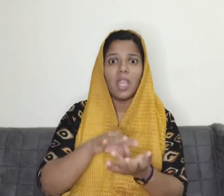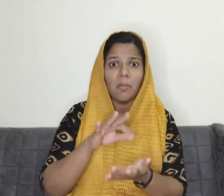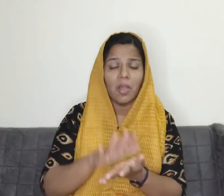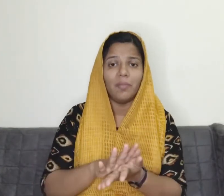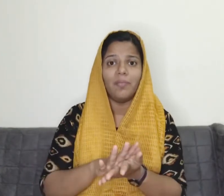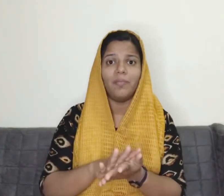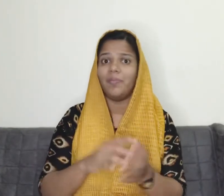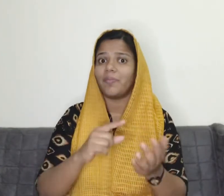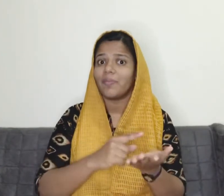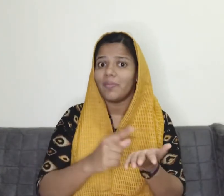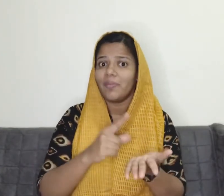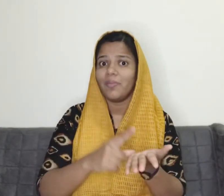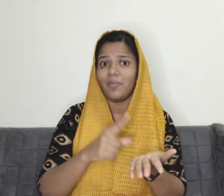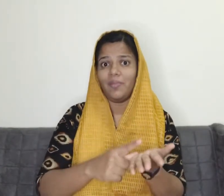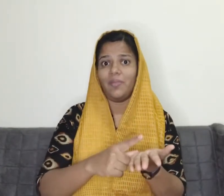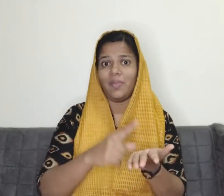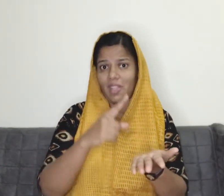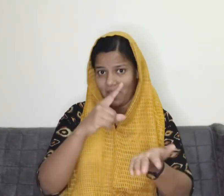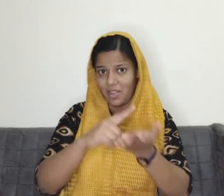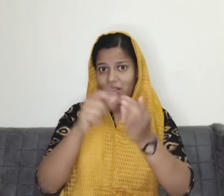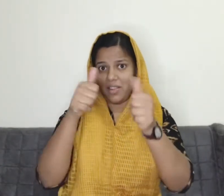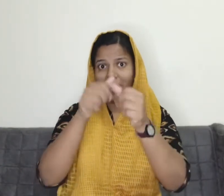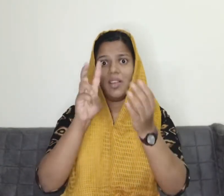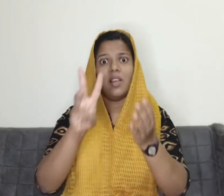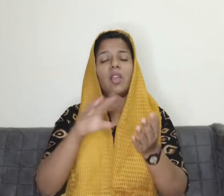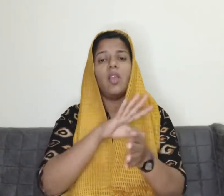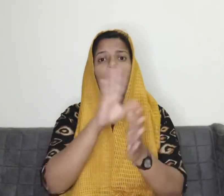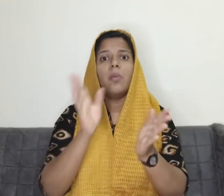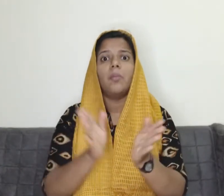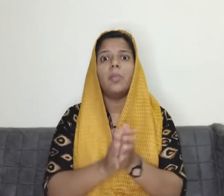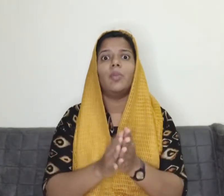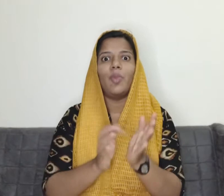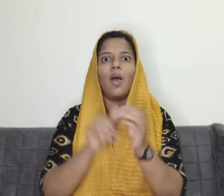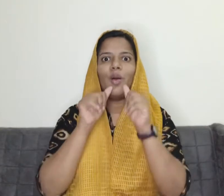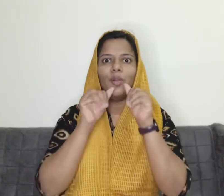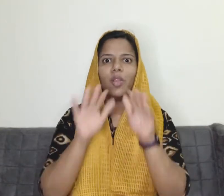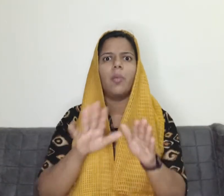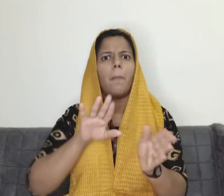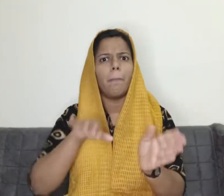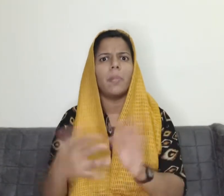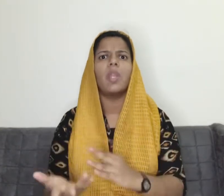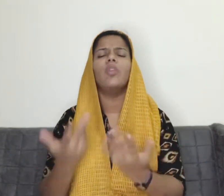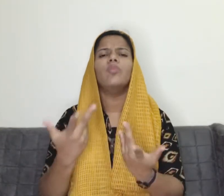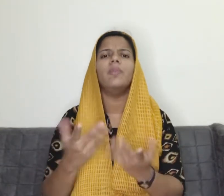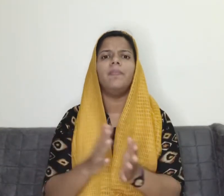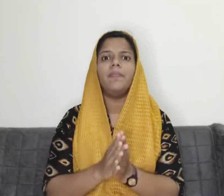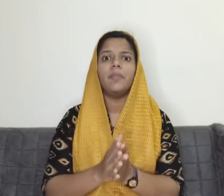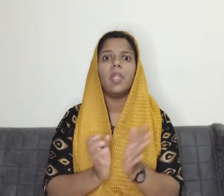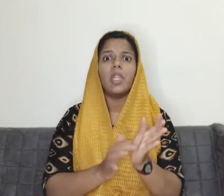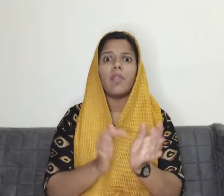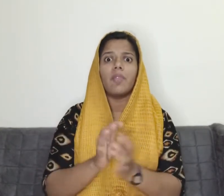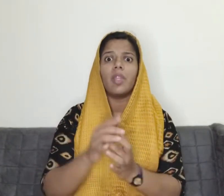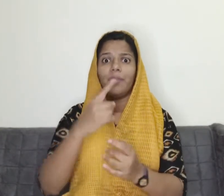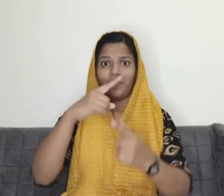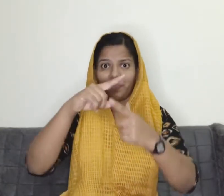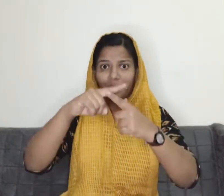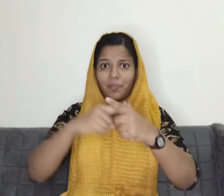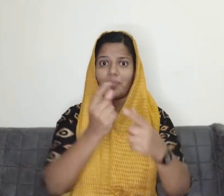നിയമപ്രകാരം ദൈവിക അനുഗ്രഹത്തിന് നമ്മൾ പാത്രങ്ങളായി മാറുന്നു. പക്ഷേ ഇവിടെ പിന്നുണ്ടാകുന്ന സംഭവം എന്താണെന്ന് വെച്ചാൽ, ദൈവിക നീതി ലഭിച്ചവരായ